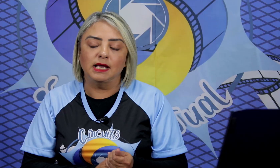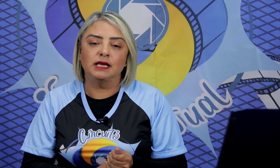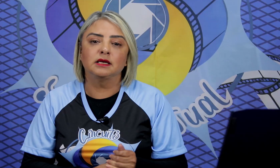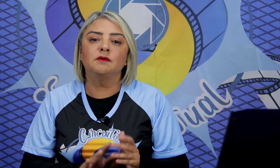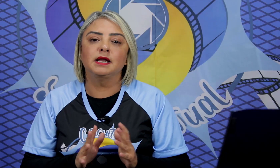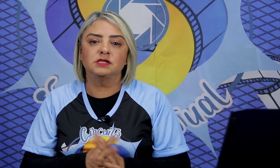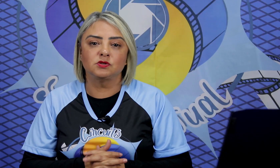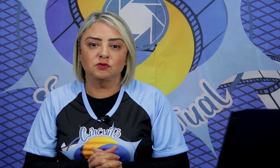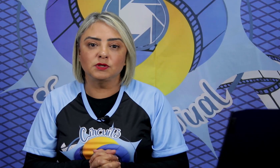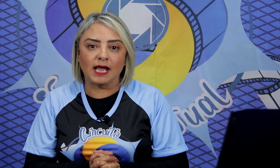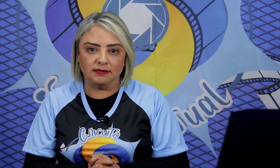não era estruturada,